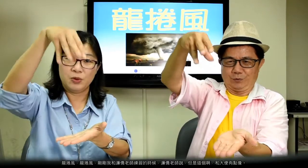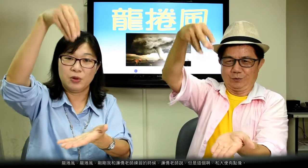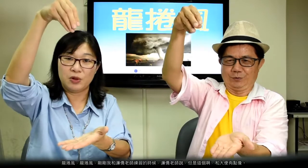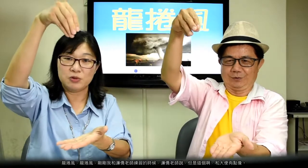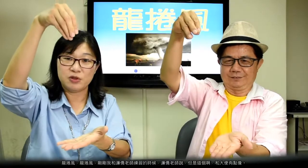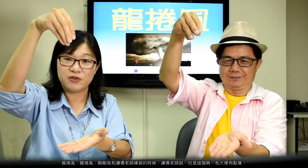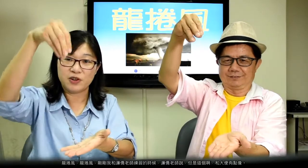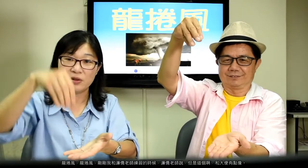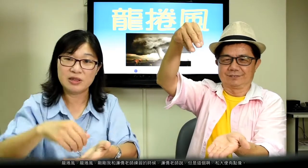龙卷风，